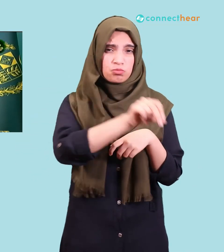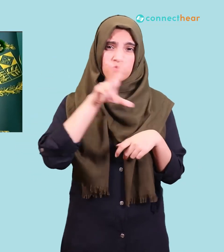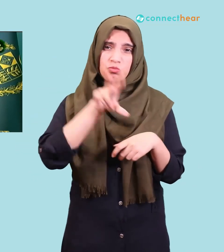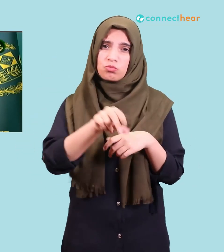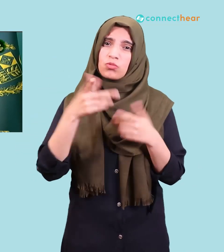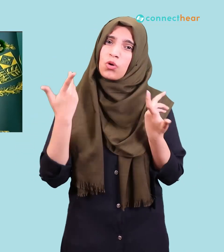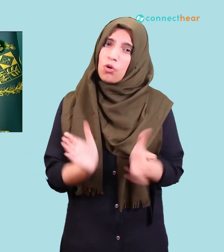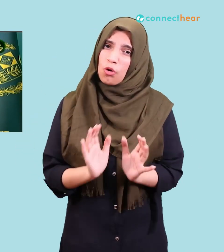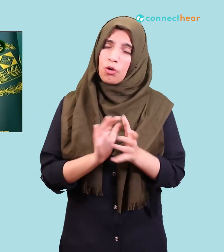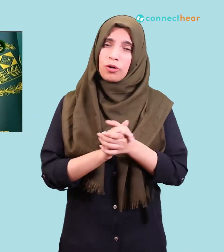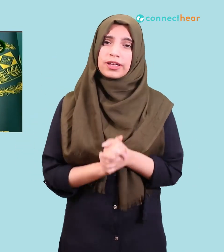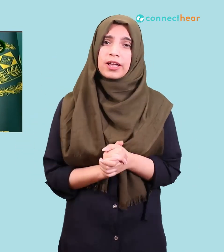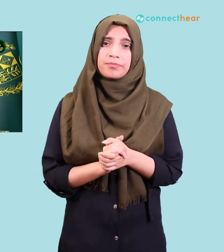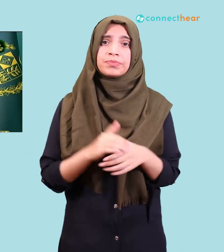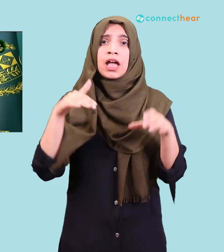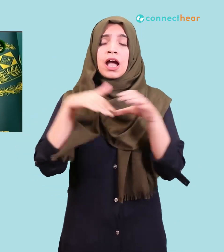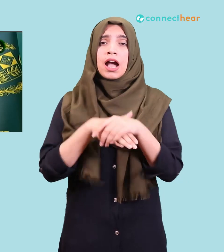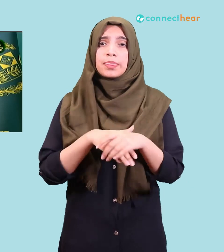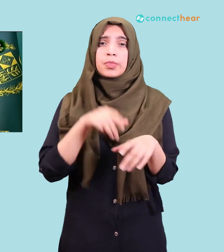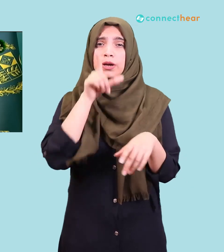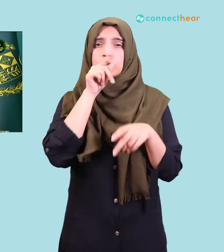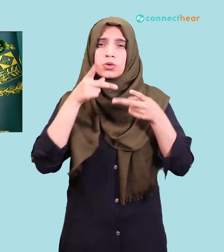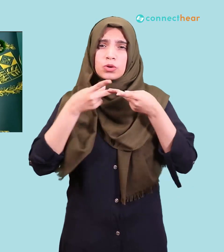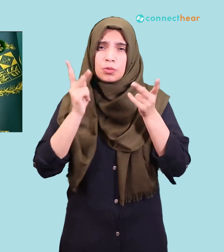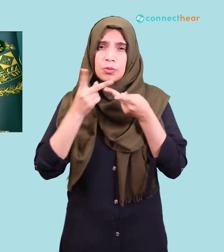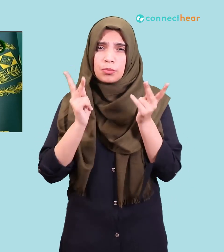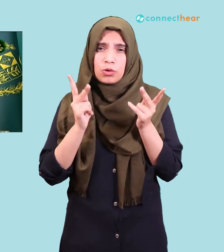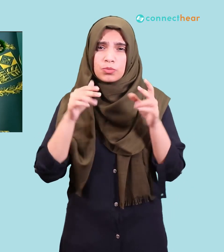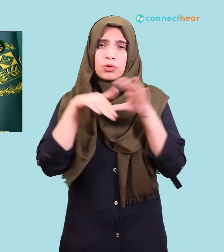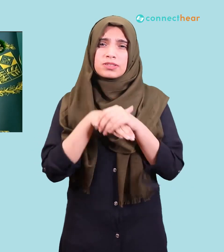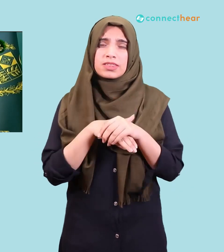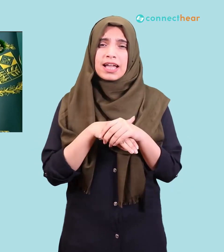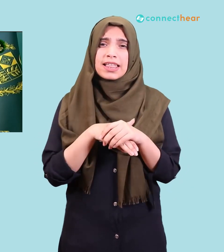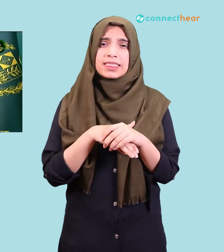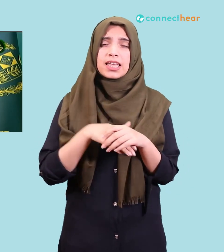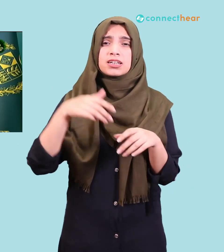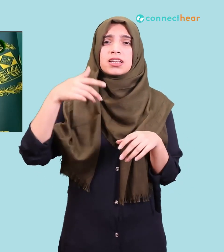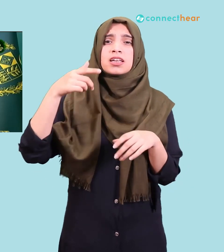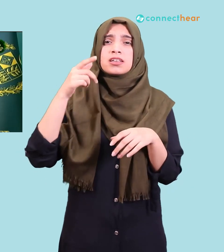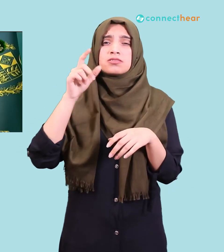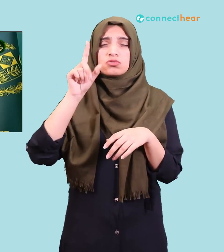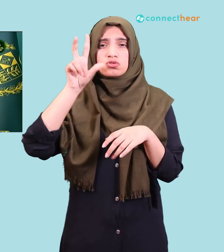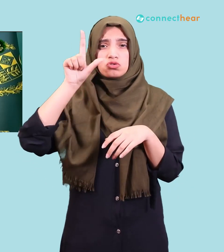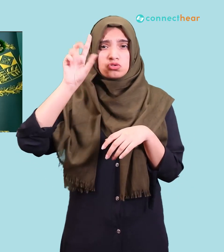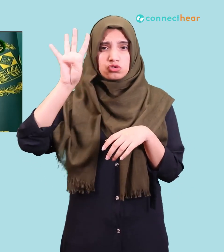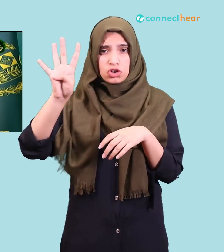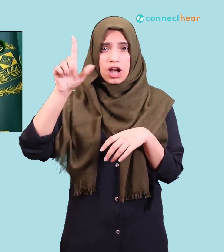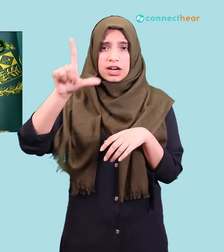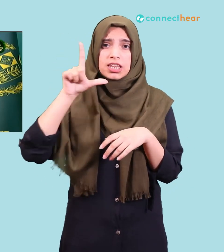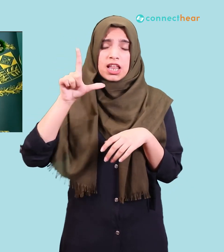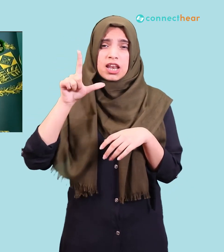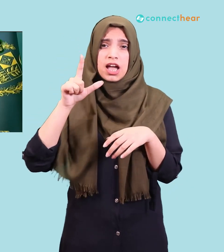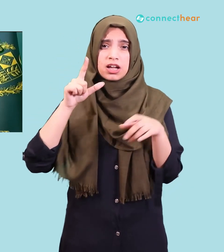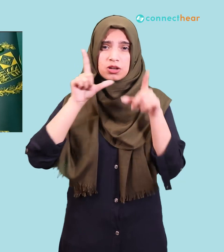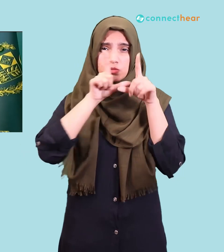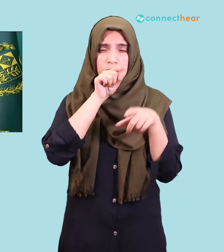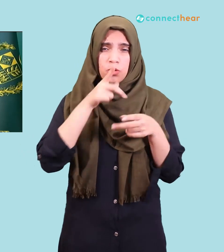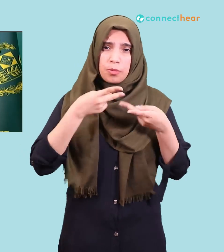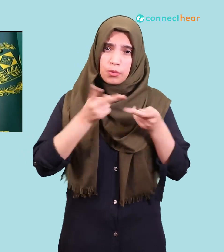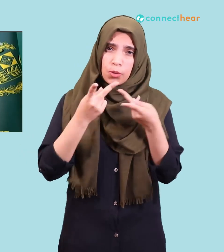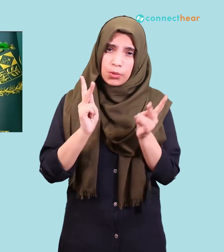کو انالائز کیا, ان میں سے 70% فیک اکاؤنٹ سے تھی. مثلا پروپیگنڈا,